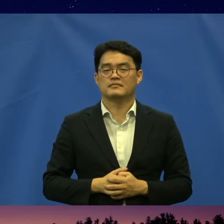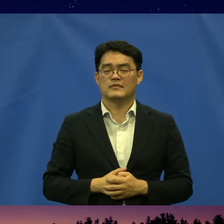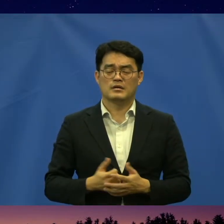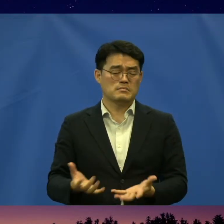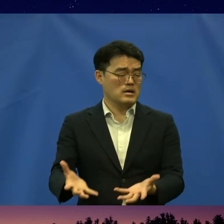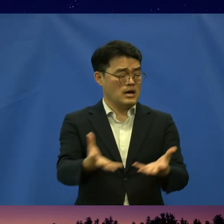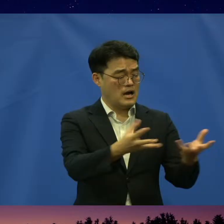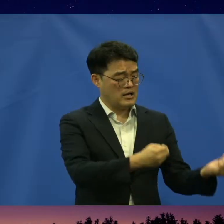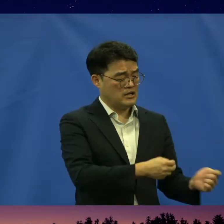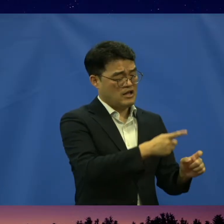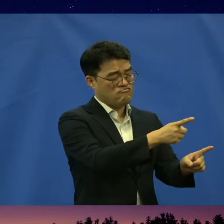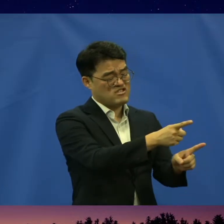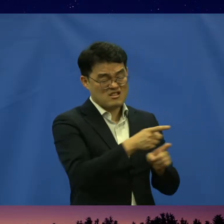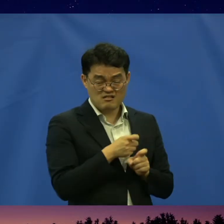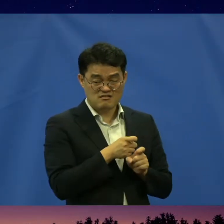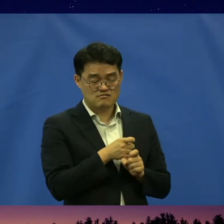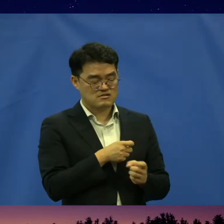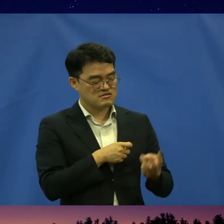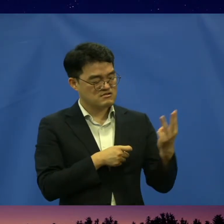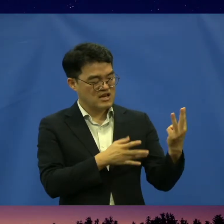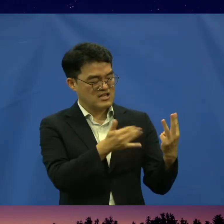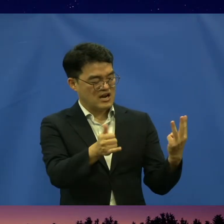많은 방해들이 있어요. 많은 방해들.